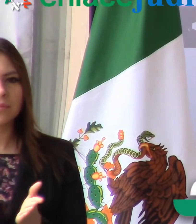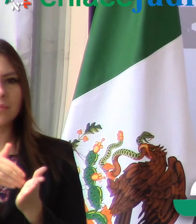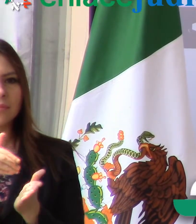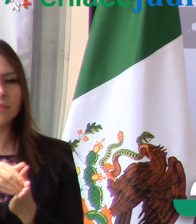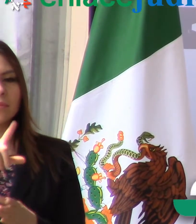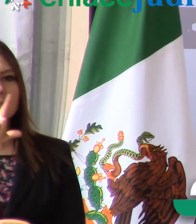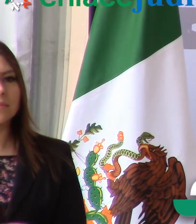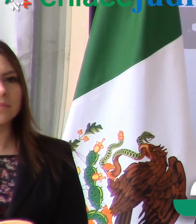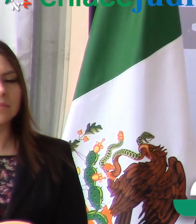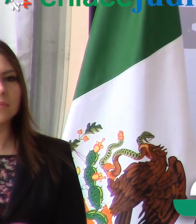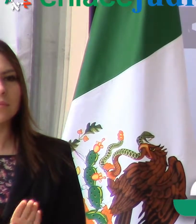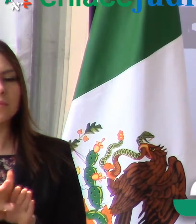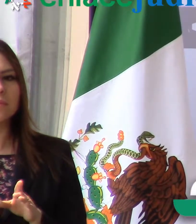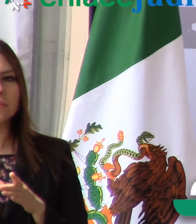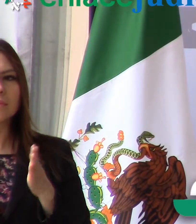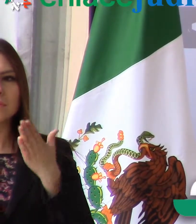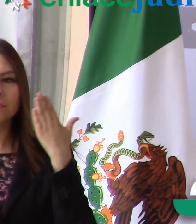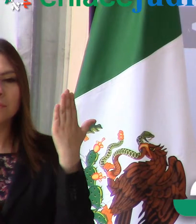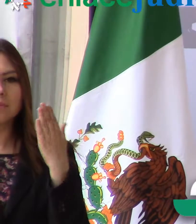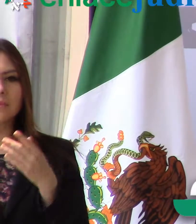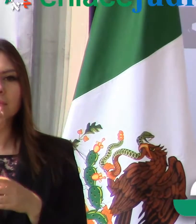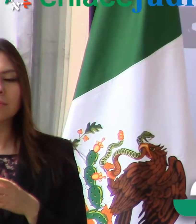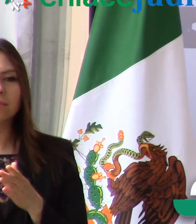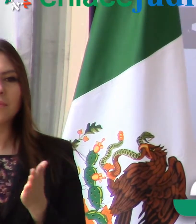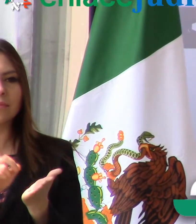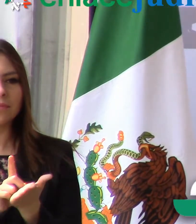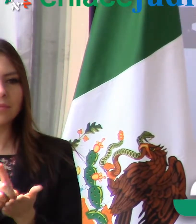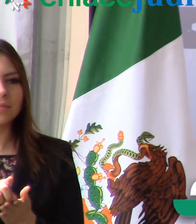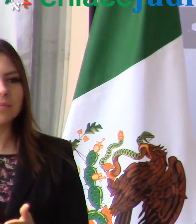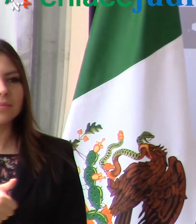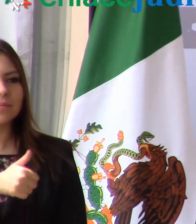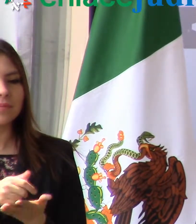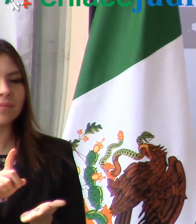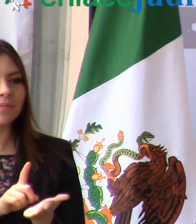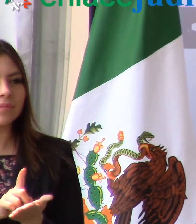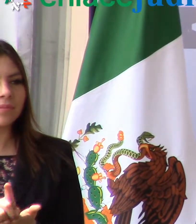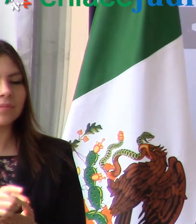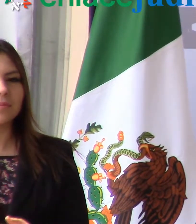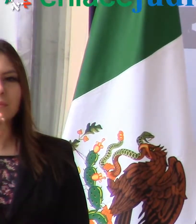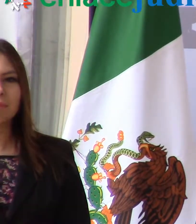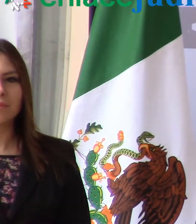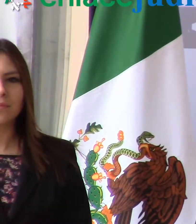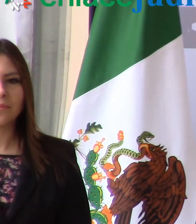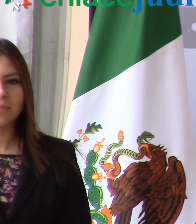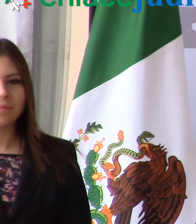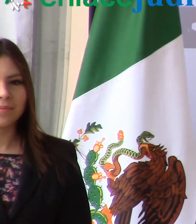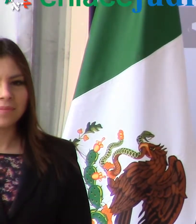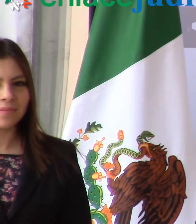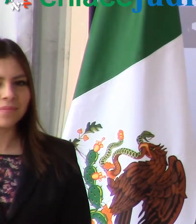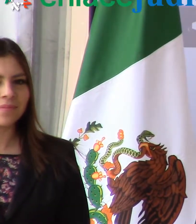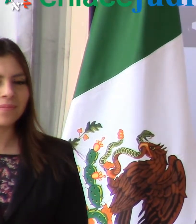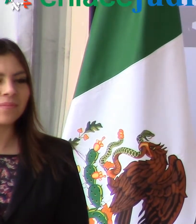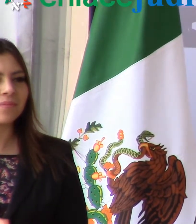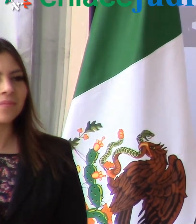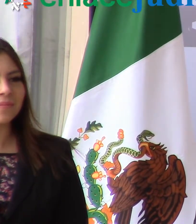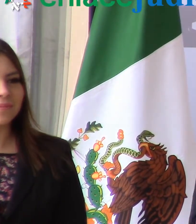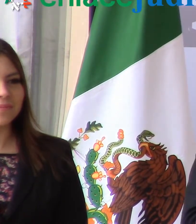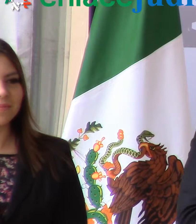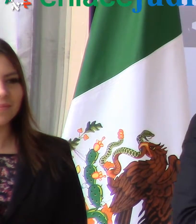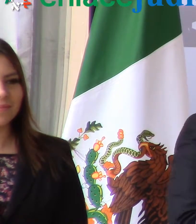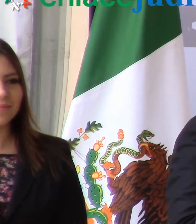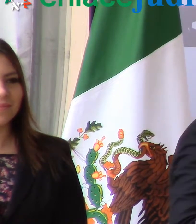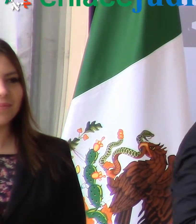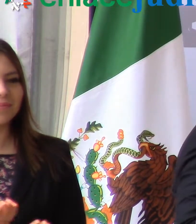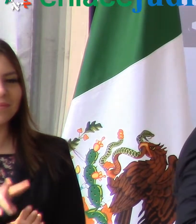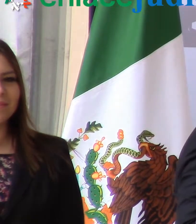fue un estudiante de Derecho, un estudiante de Derecho de la Universidad Nacional Autónoma de México, y esto le